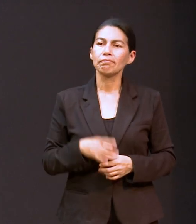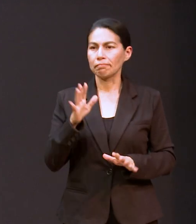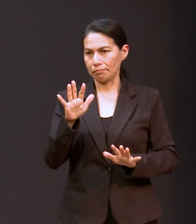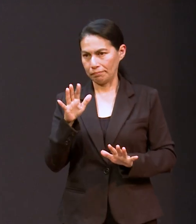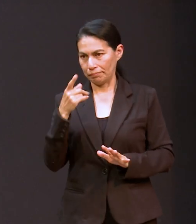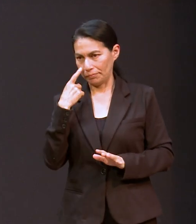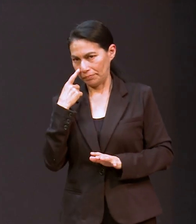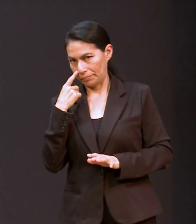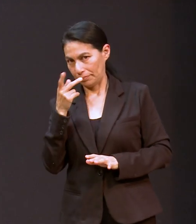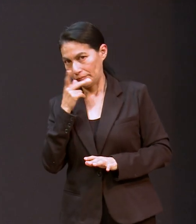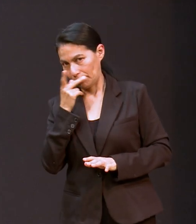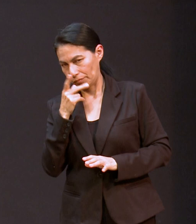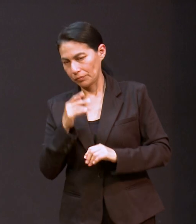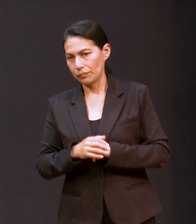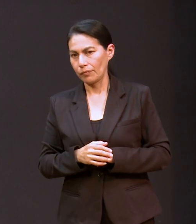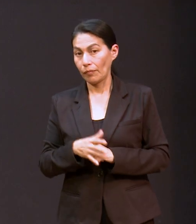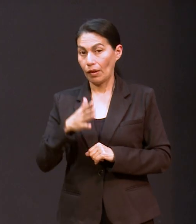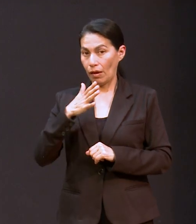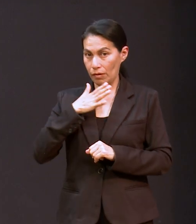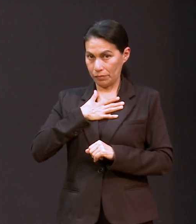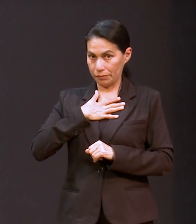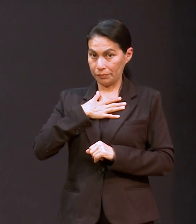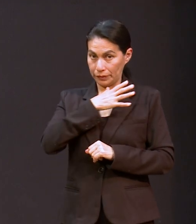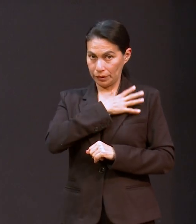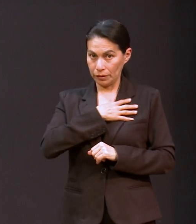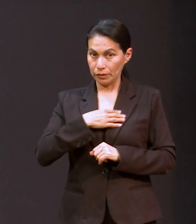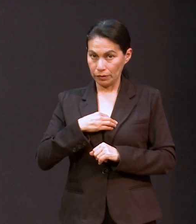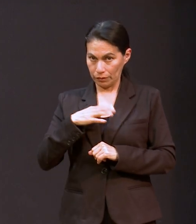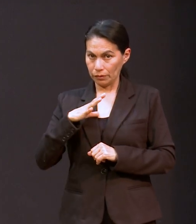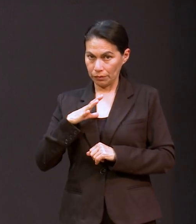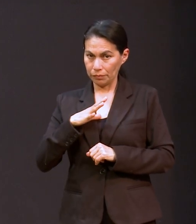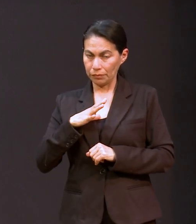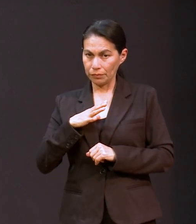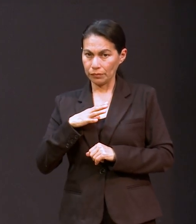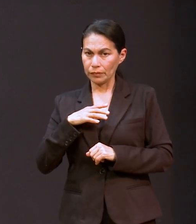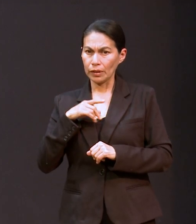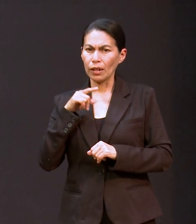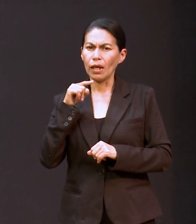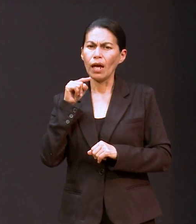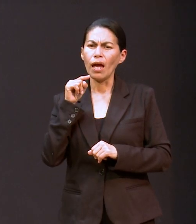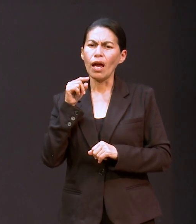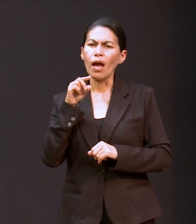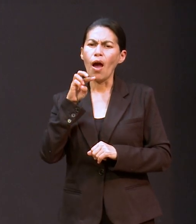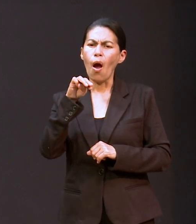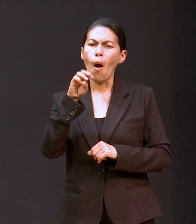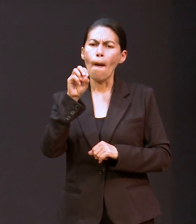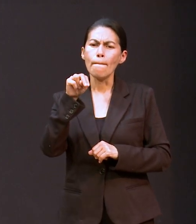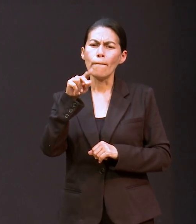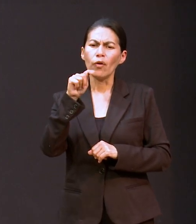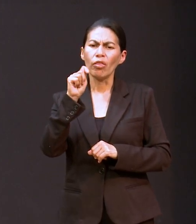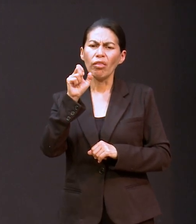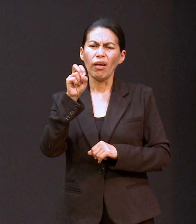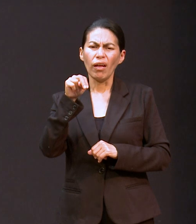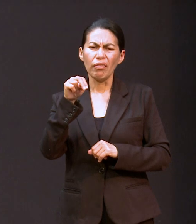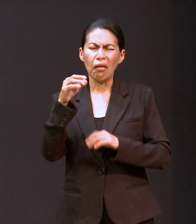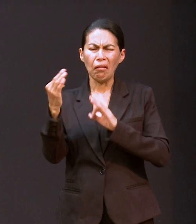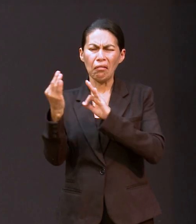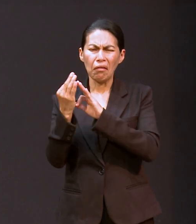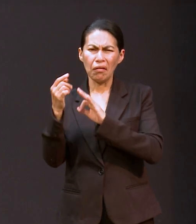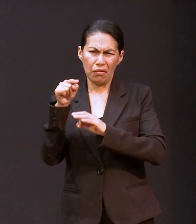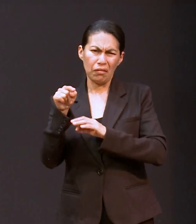mire pastor yo tengo una hija y ella está en Montana que es bien lejos de acá